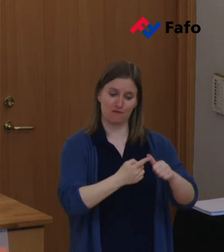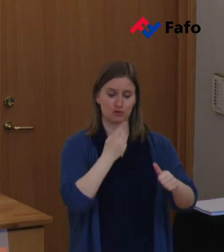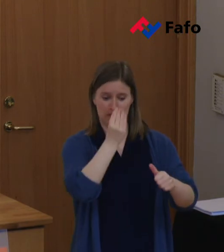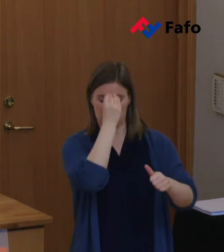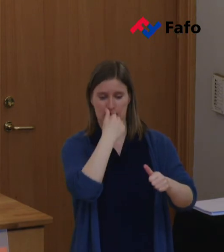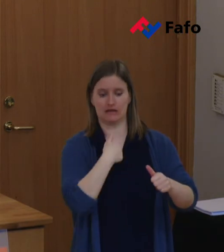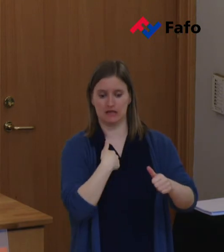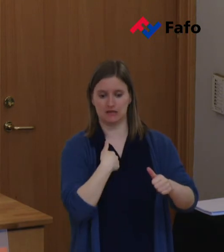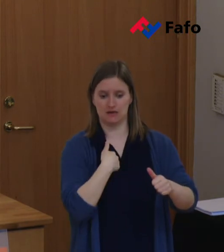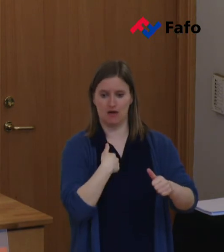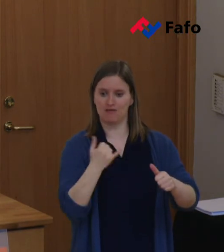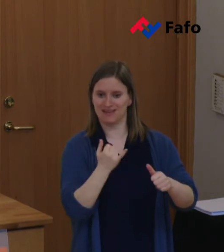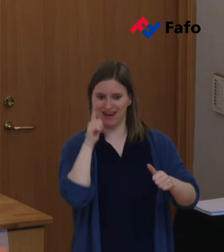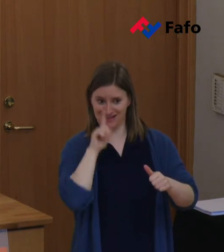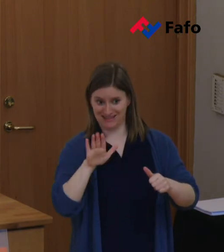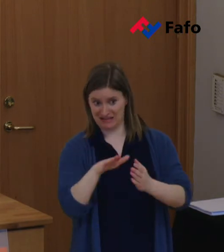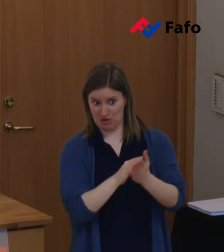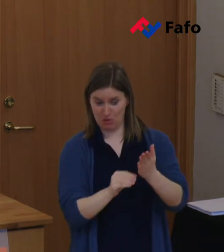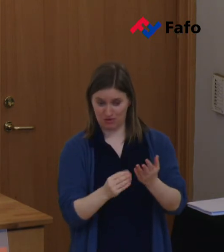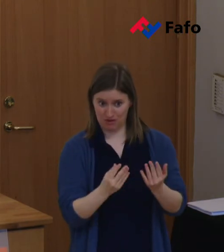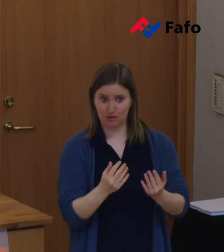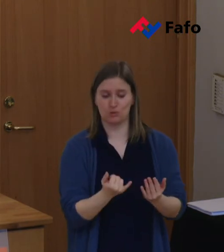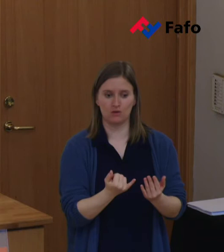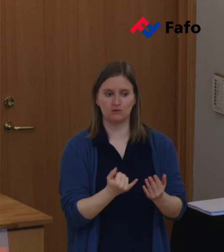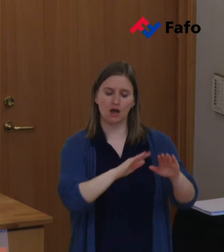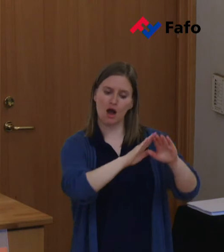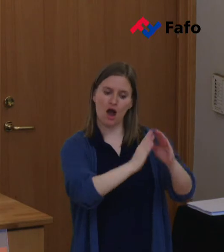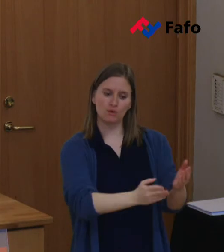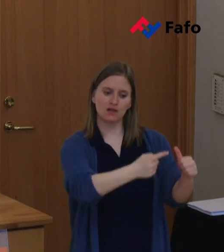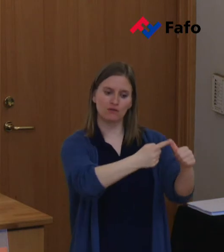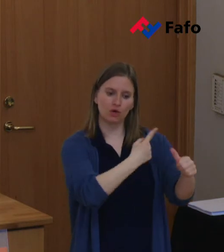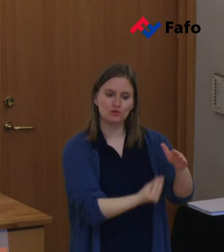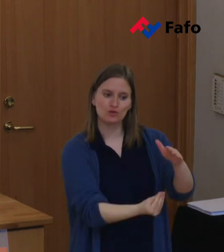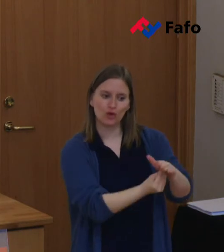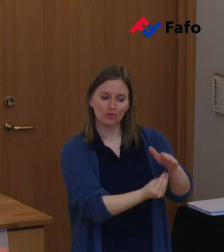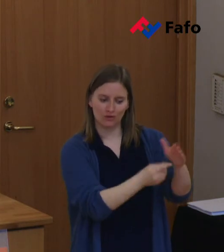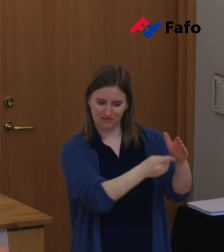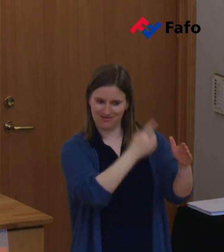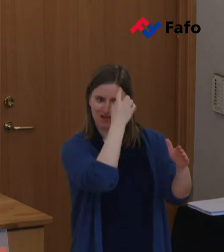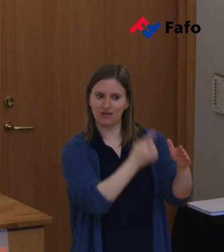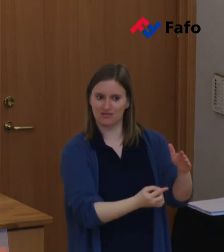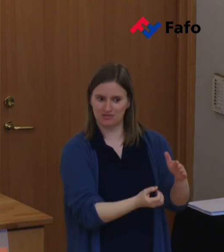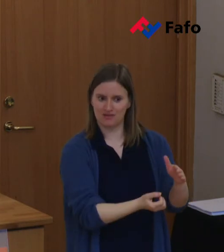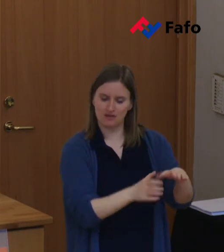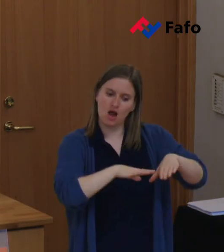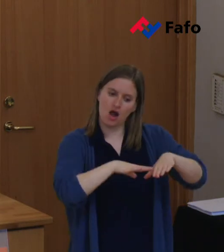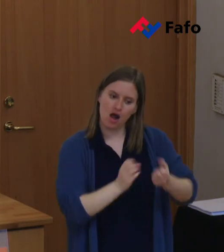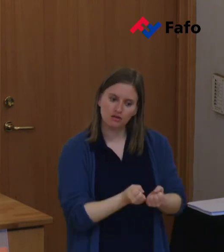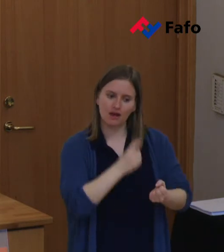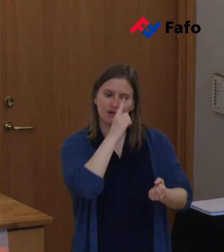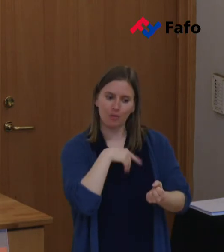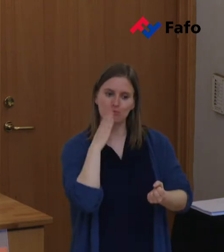av Inge-Lises rapport at Housing First understøtter den tankegangen. Alle kan